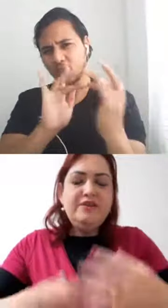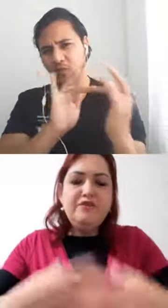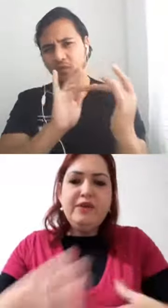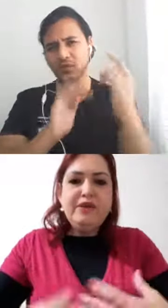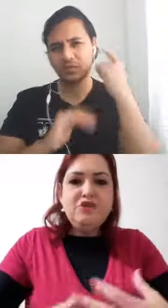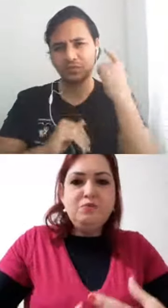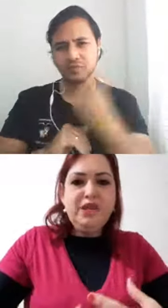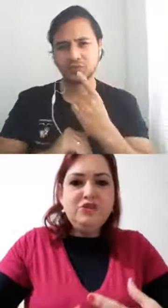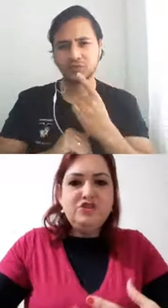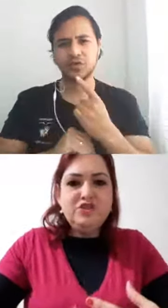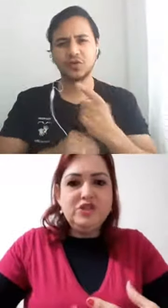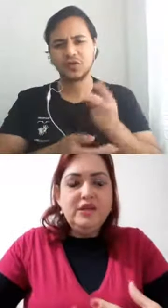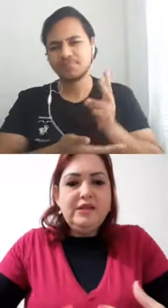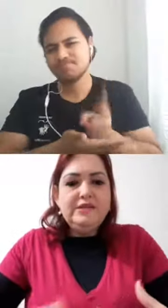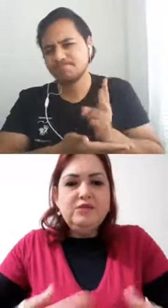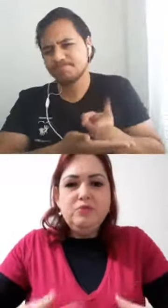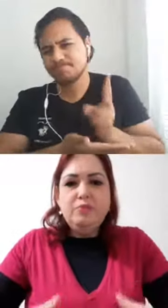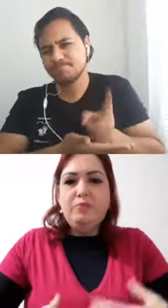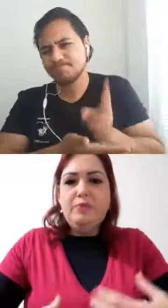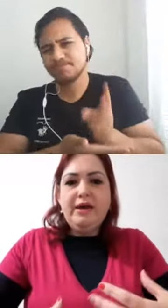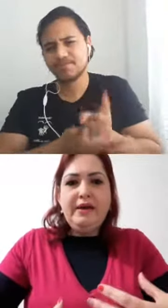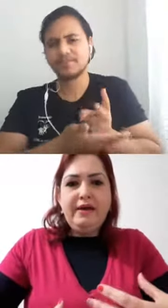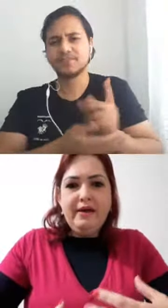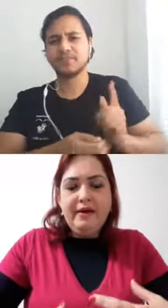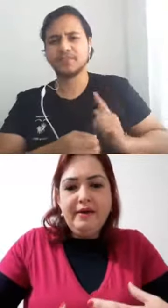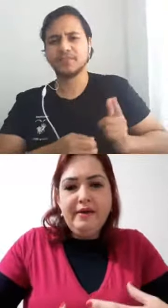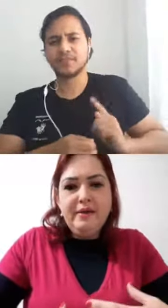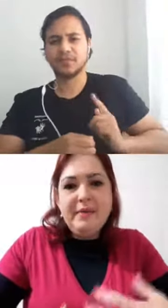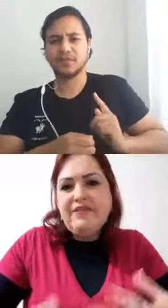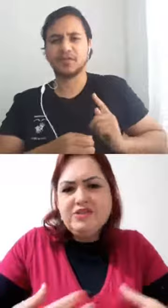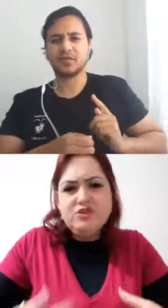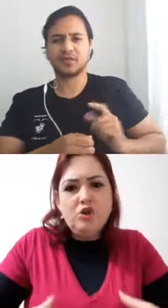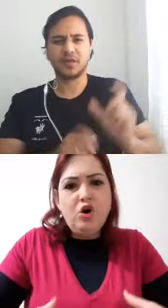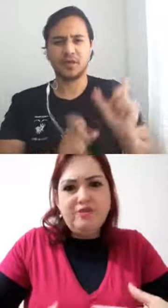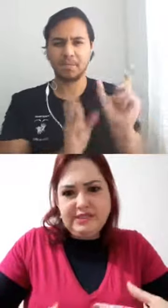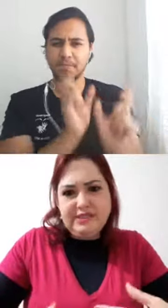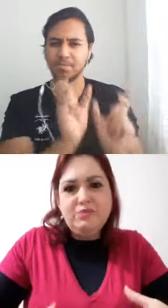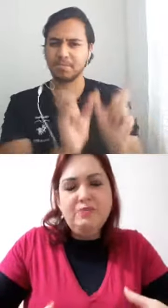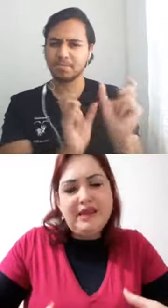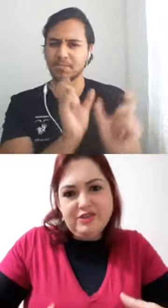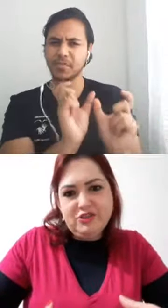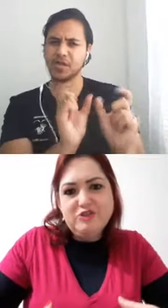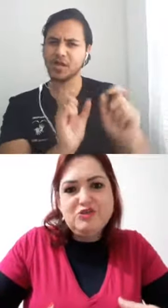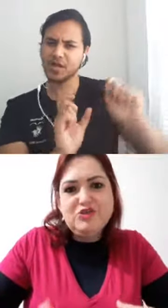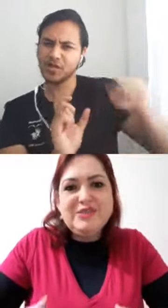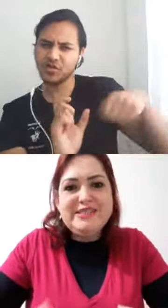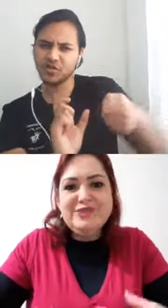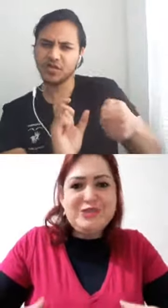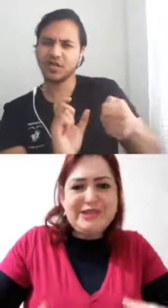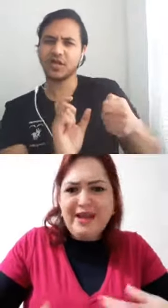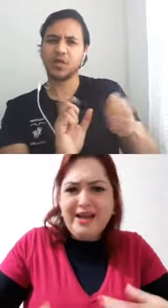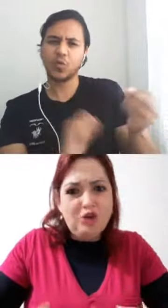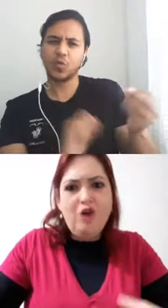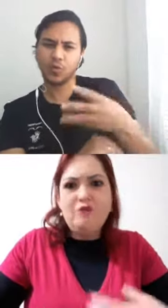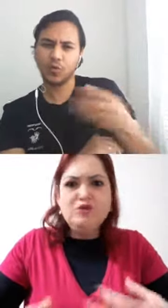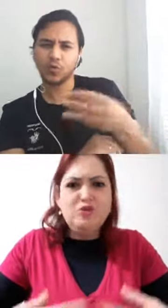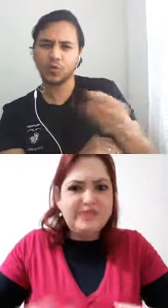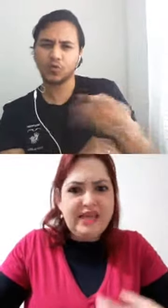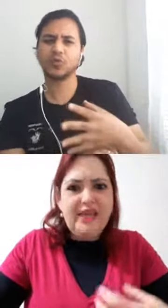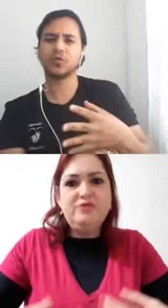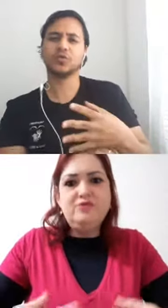assim frequentemente tendo palavras novas. Então, palavras novas que eu digo assim, são sinais